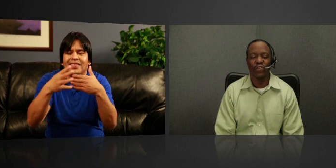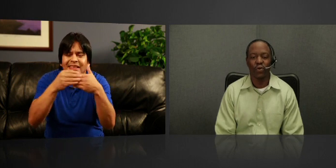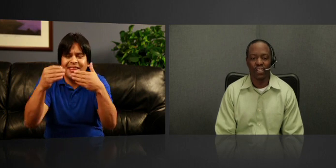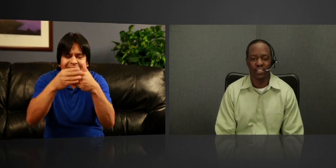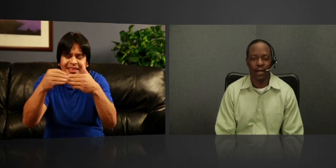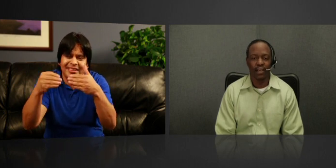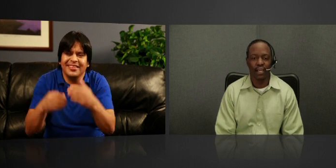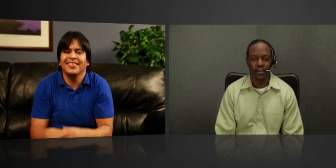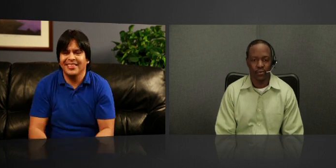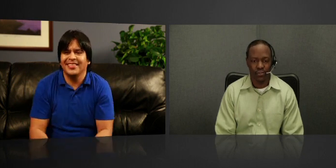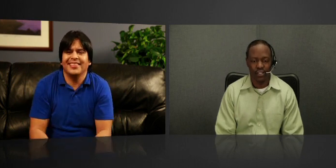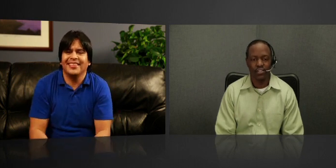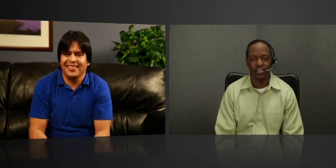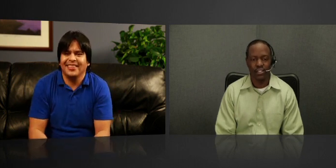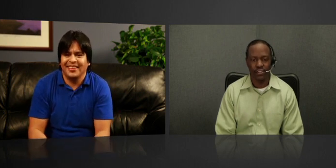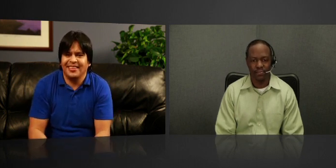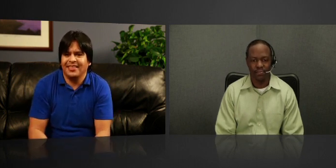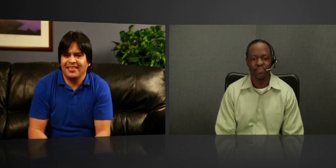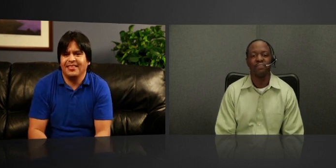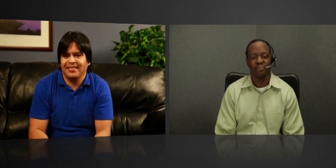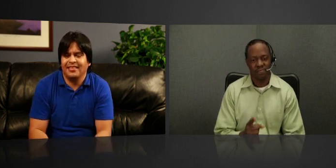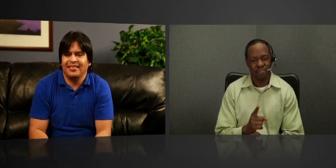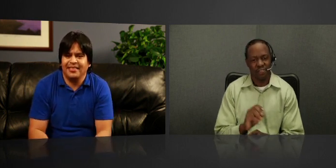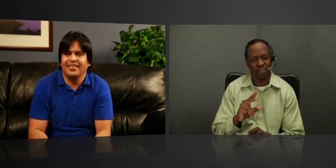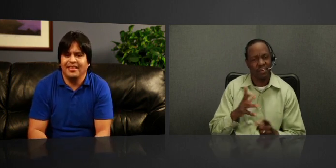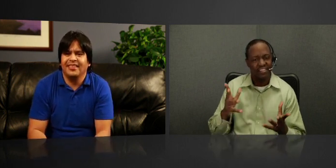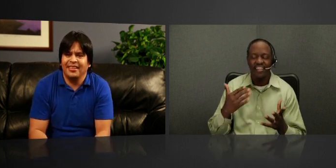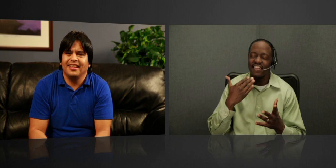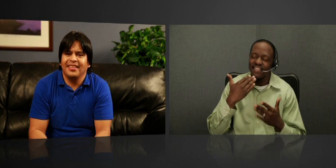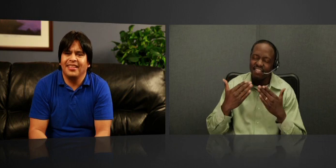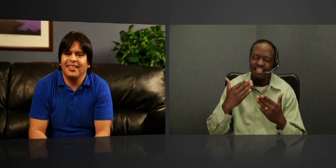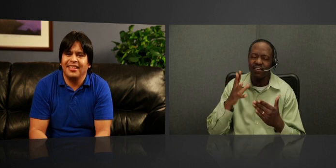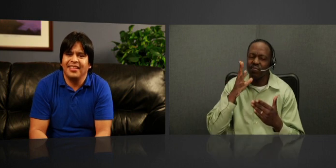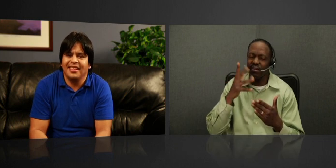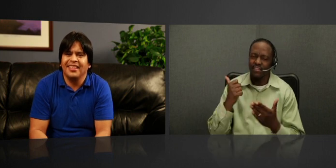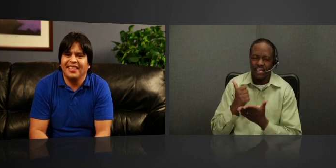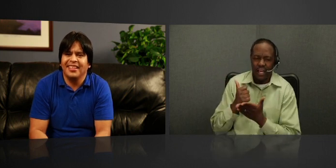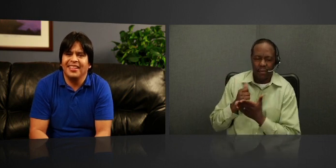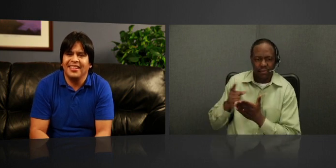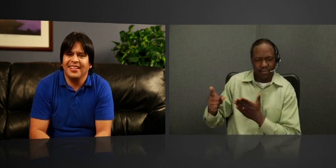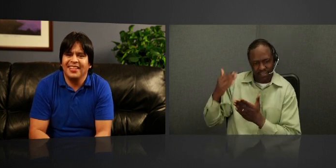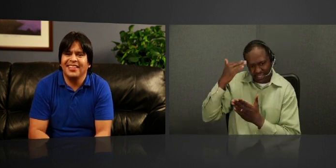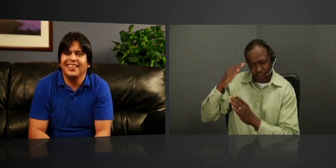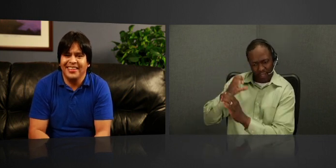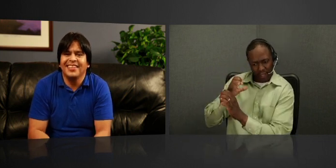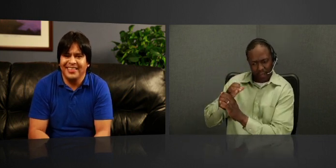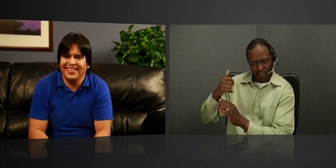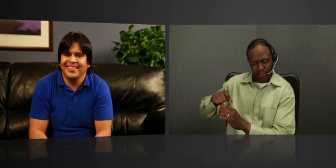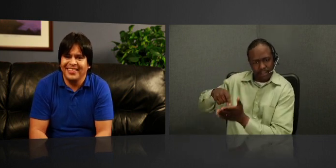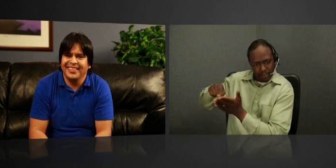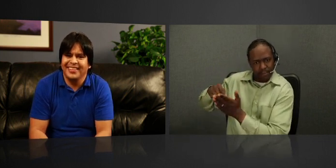500 dólares americanos Cómo se los agradezco eso me va a ayudar mucho con el pago de la troca